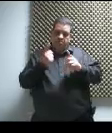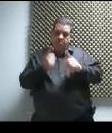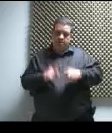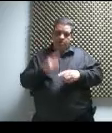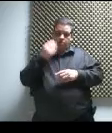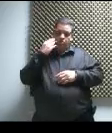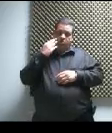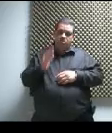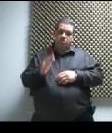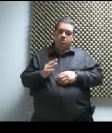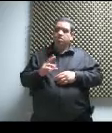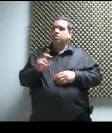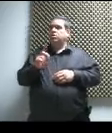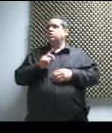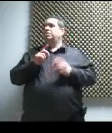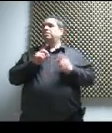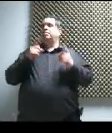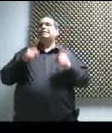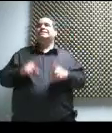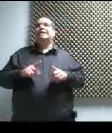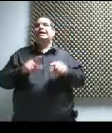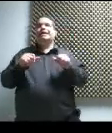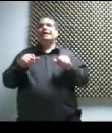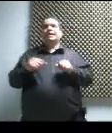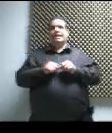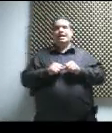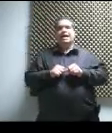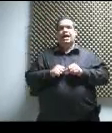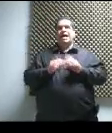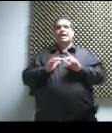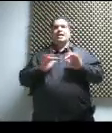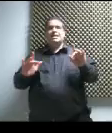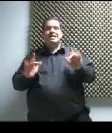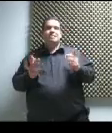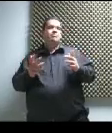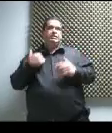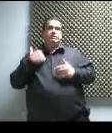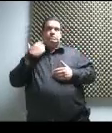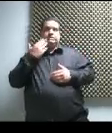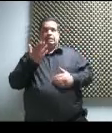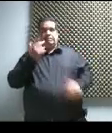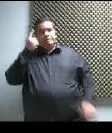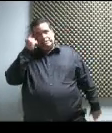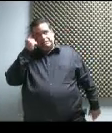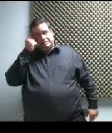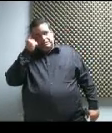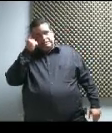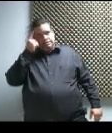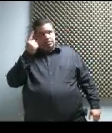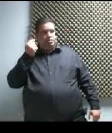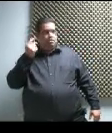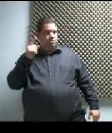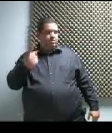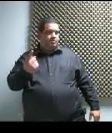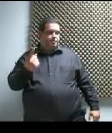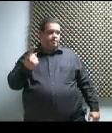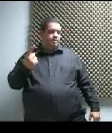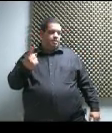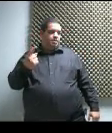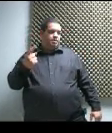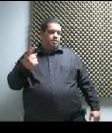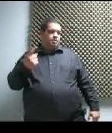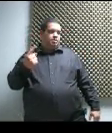sabes de antemano dónde va a ser el espacio libre. O sea, tú no vas a estar pensando, primero tiene que destruirse